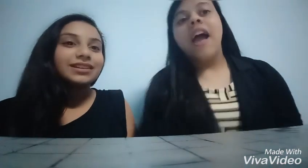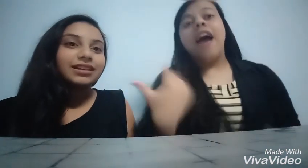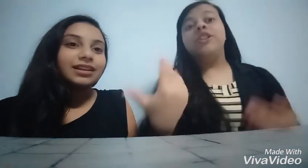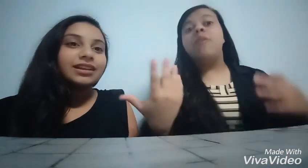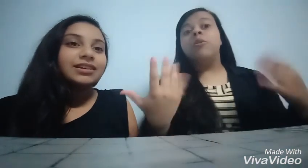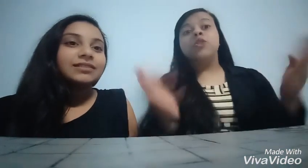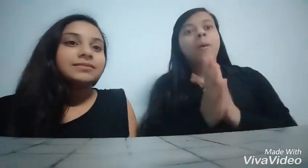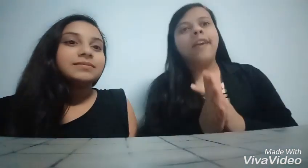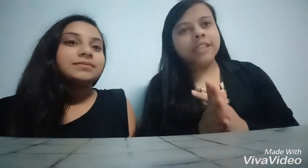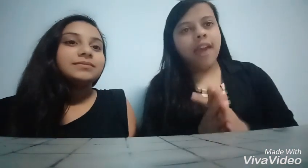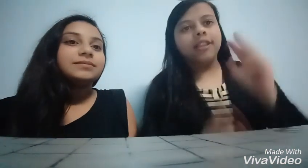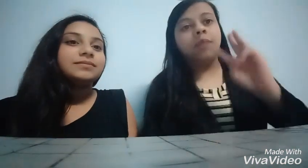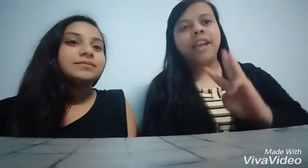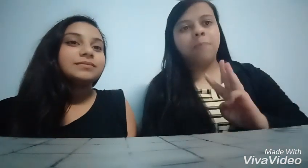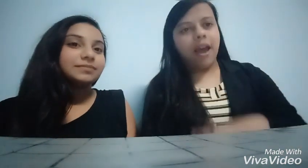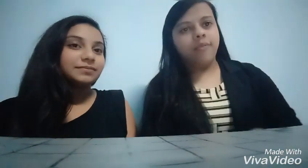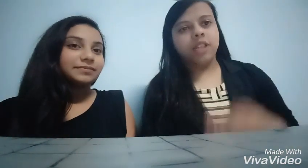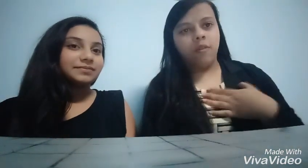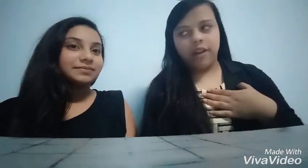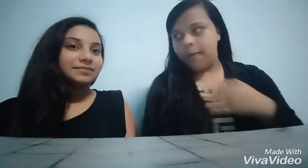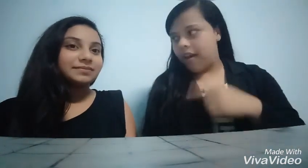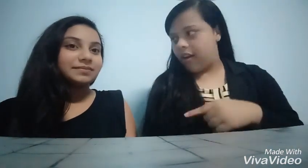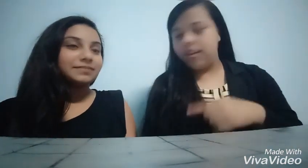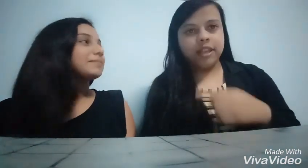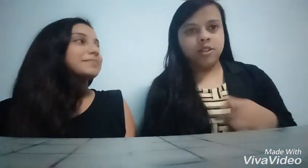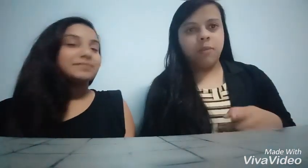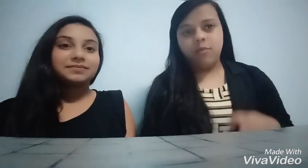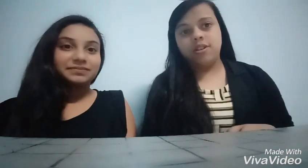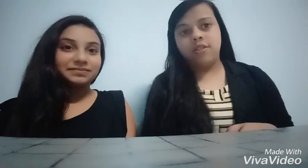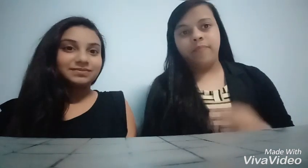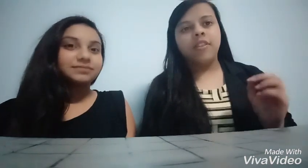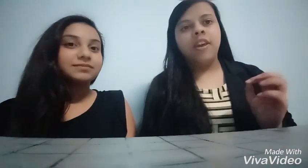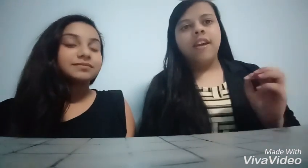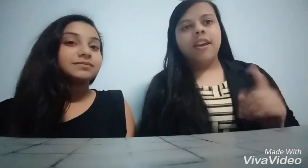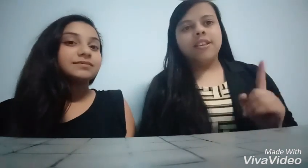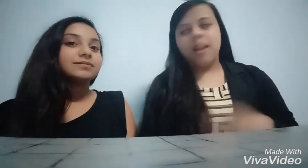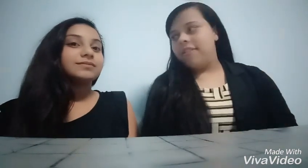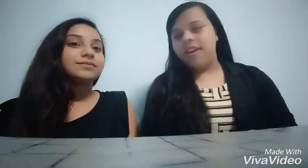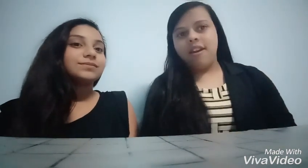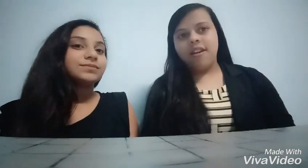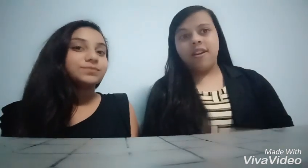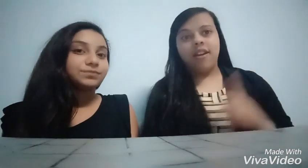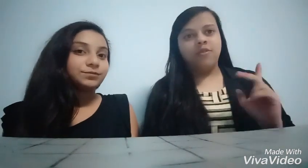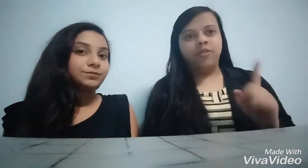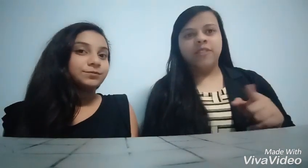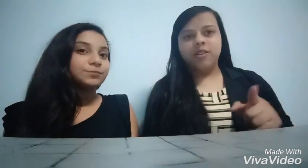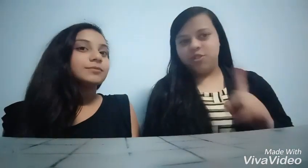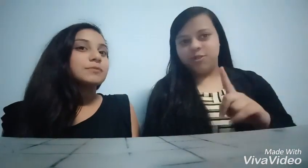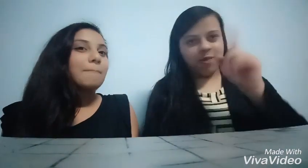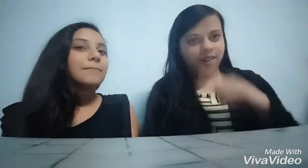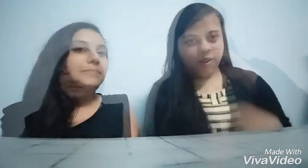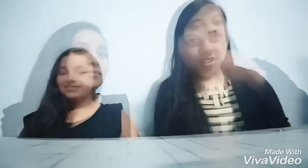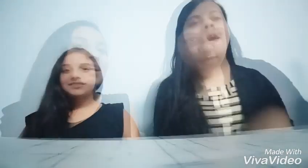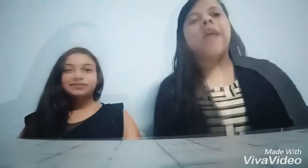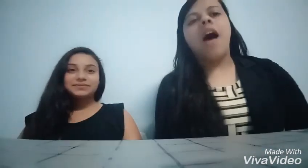Aí vamos começar a nossa tag. São três palavras que eu vou falar pra ela e ela tem que descobrir a música. E se ela perder, no final a gente descobre o que vai acontecer. Primeira palavra